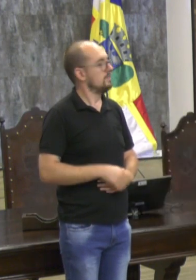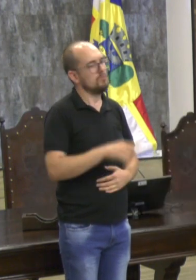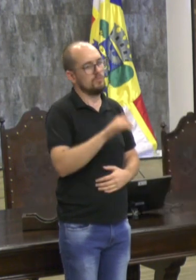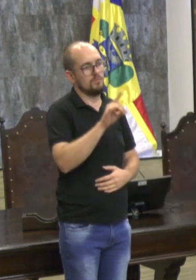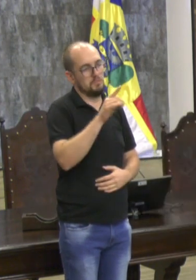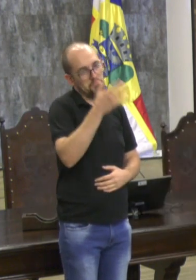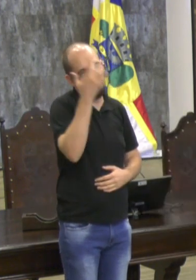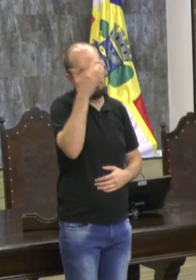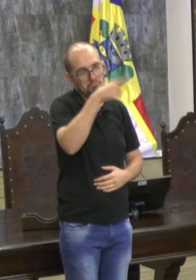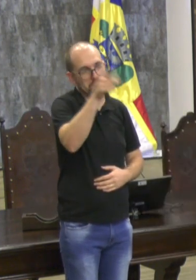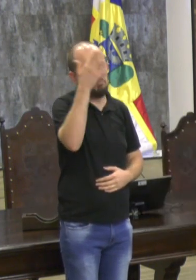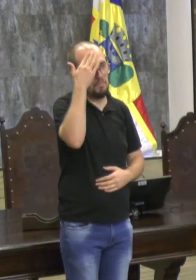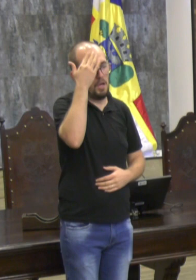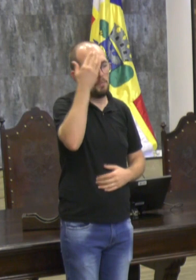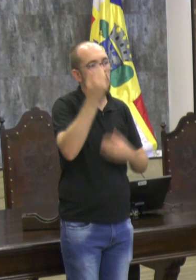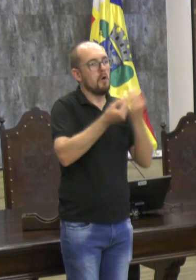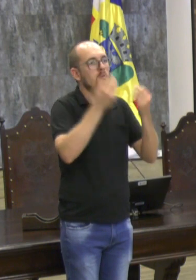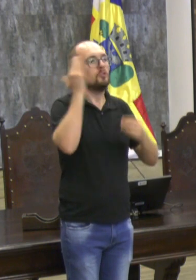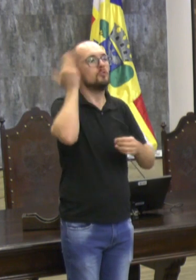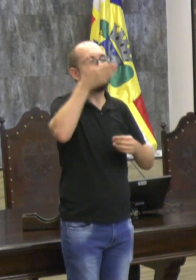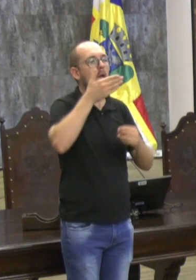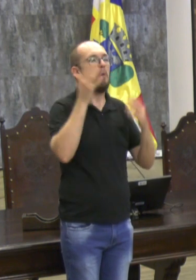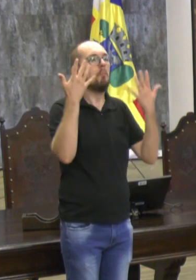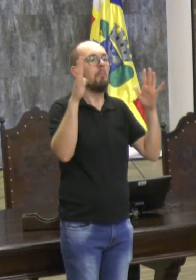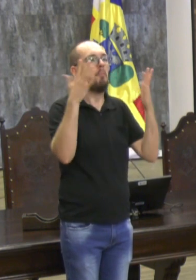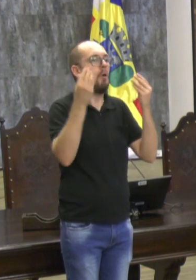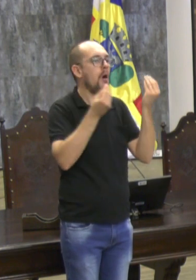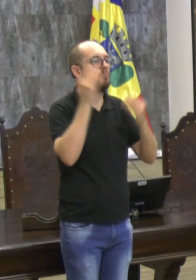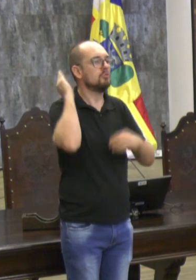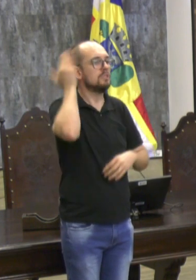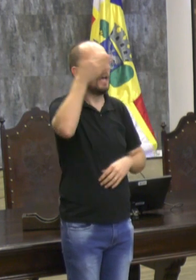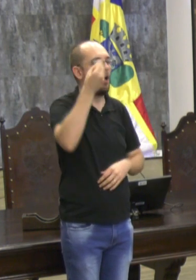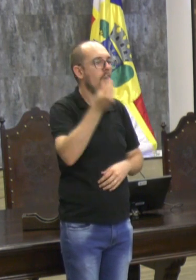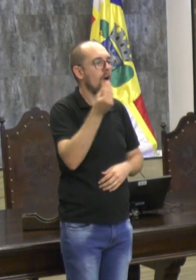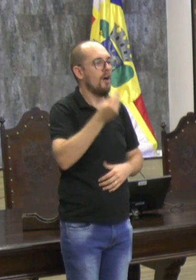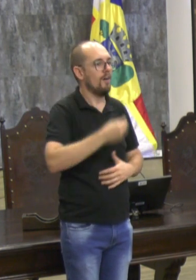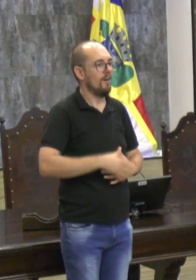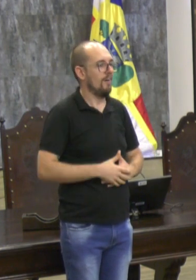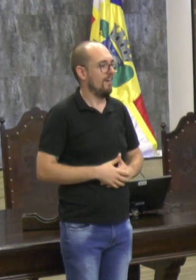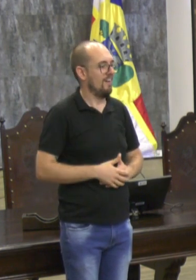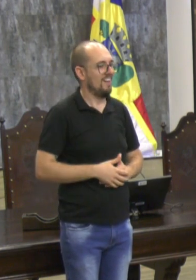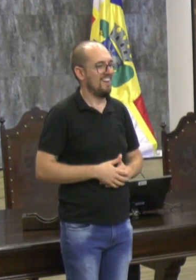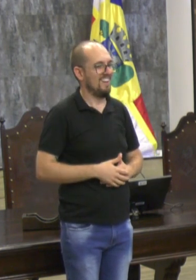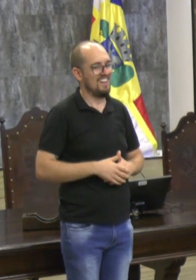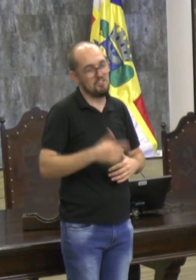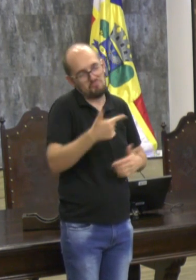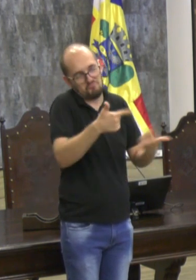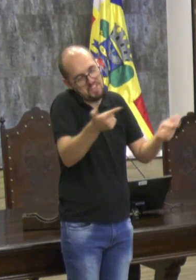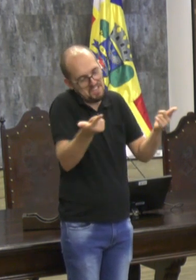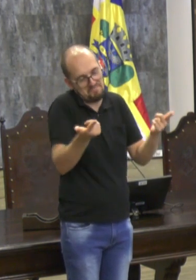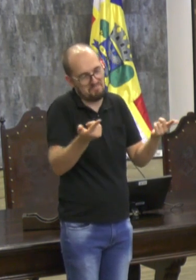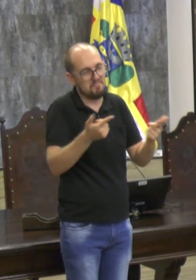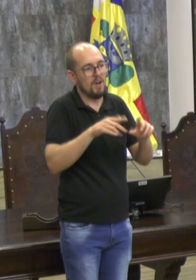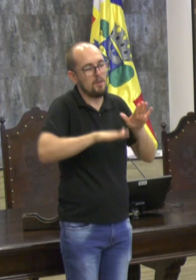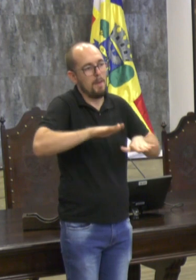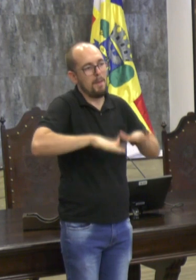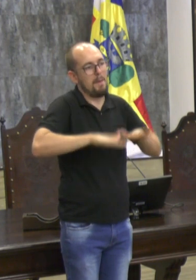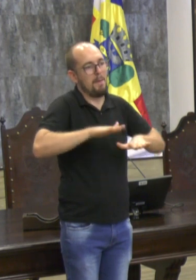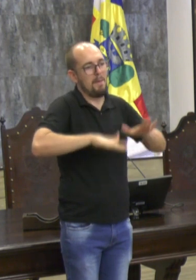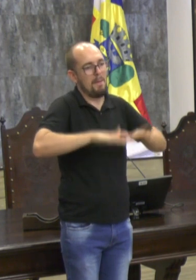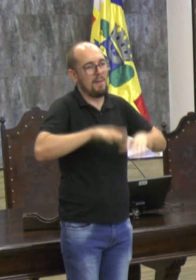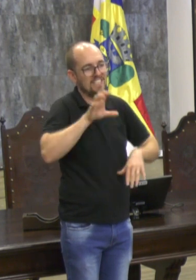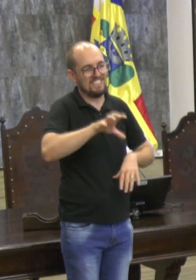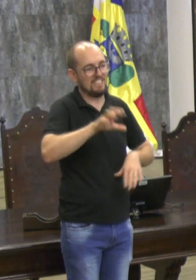Só um minutinho. Vocês sabem como é a palma para o surdo cego? Sabem, né? A gente não tem nenhum aqui, mas a gente pode, né? Ah, sim.